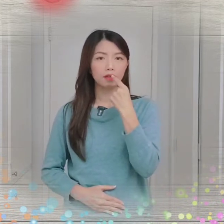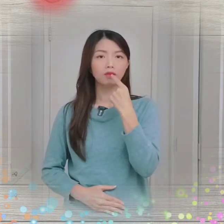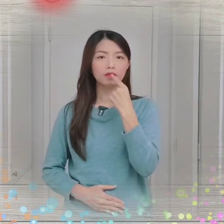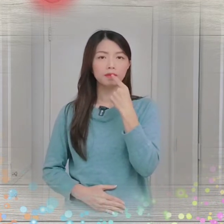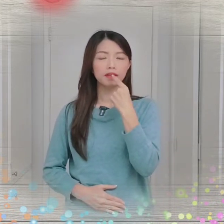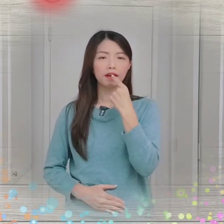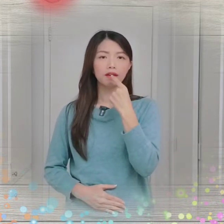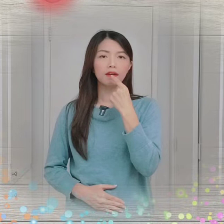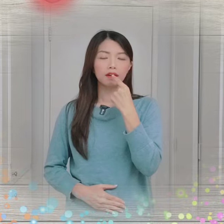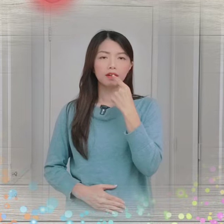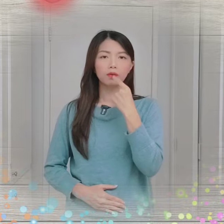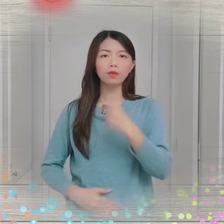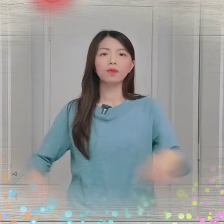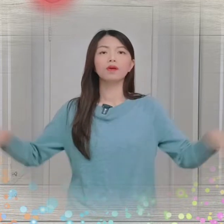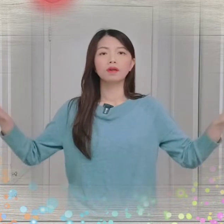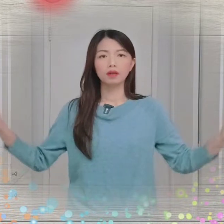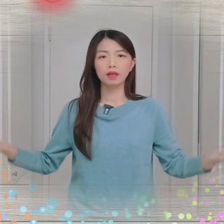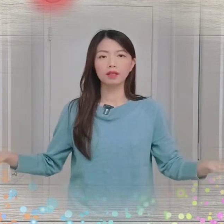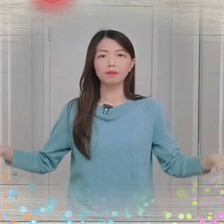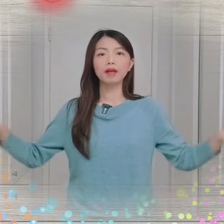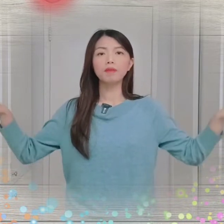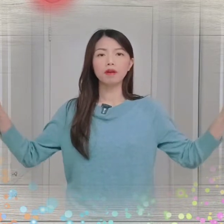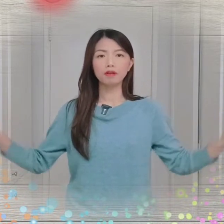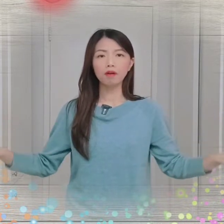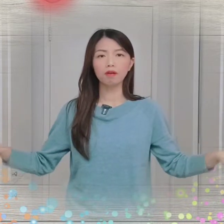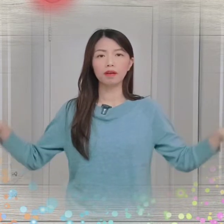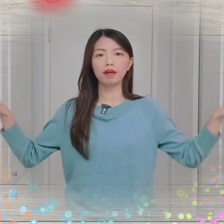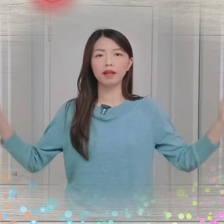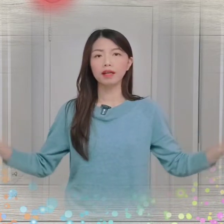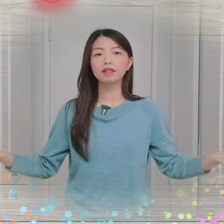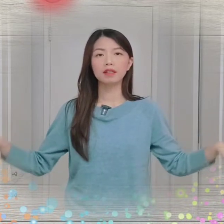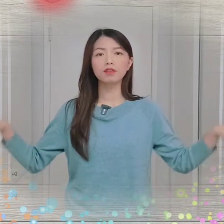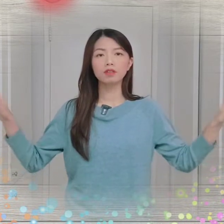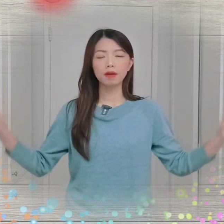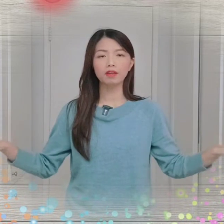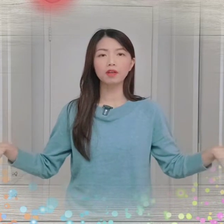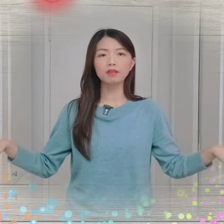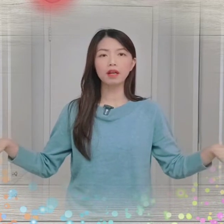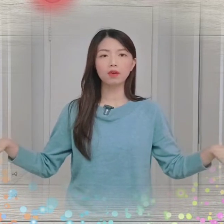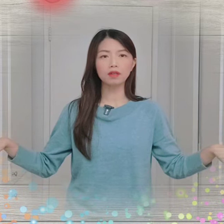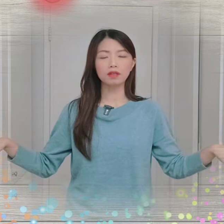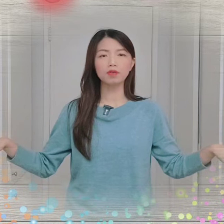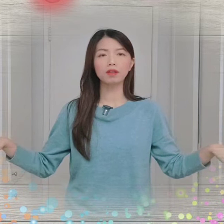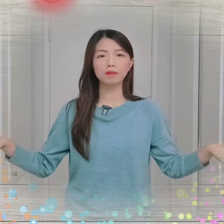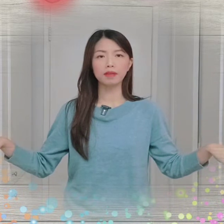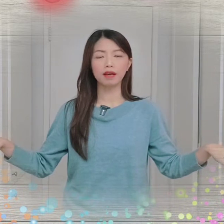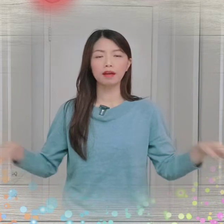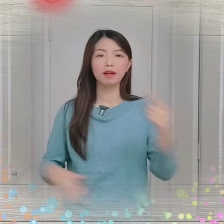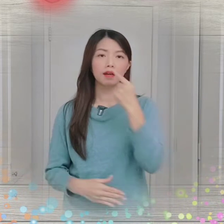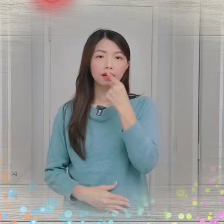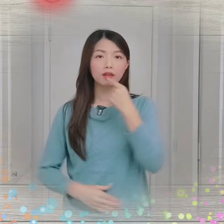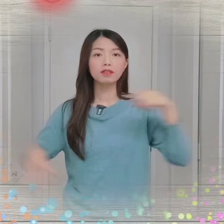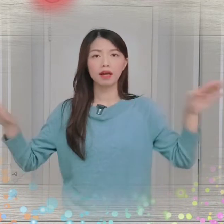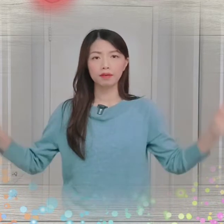하얗다 이런 뜻입니다. 그리고 양팔을 벌려서 이렇게 날개짓을 해주시면 천사라고 한 뜻의 수어가 됩니다.